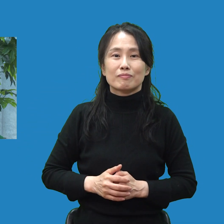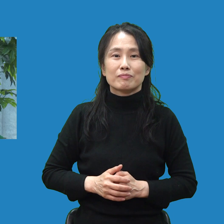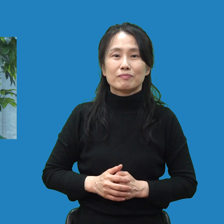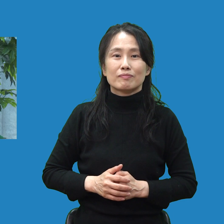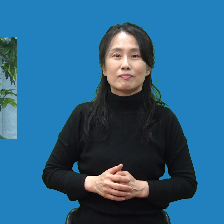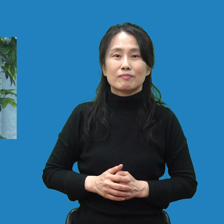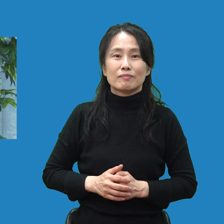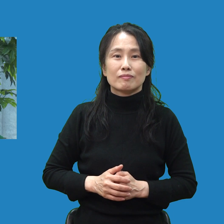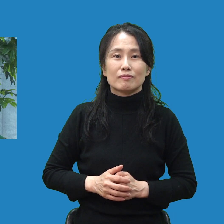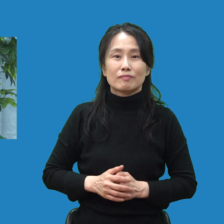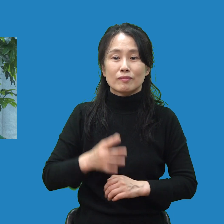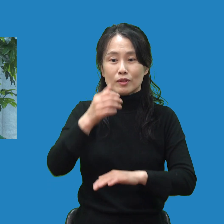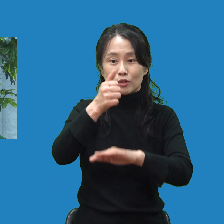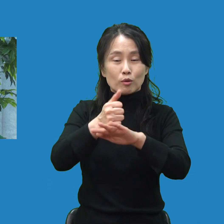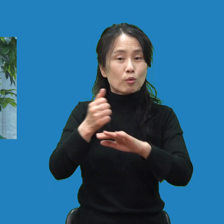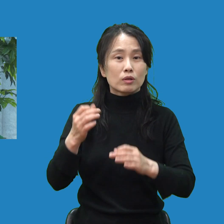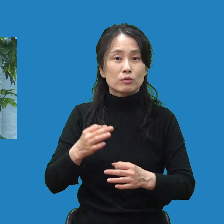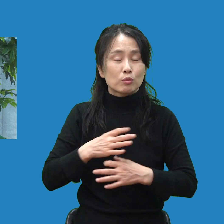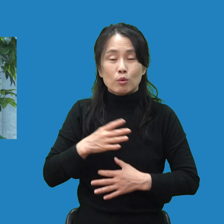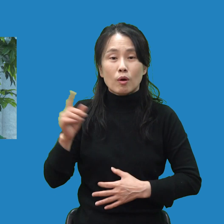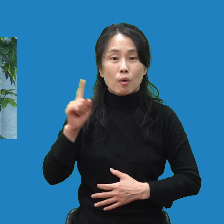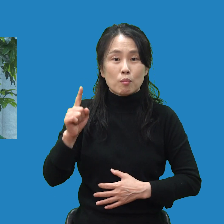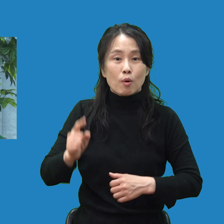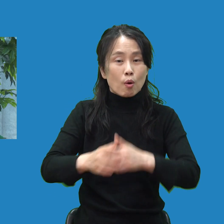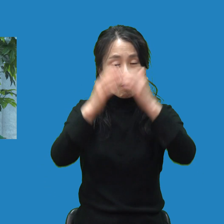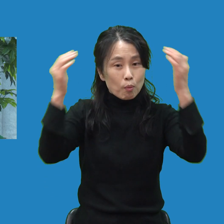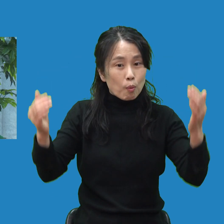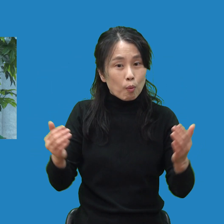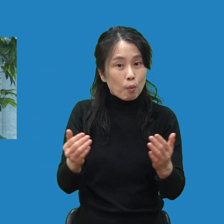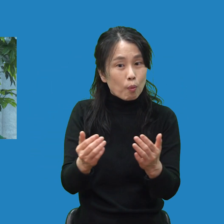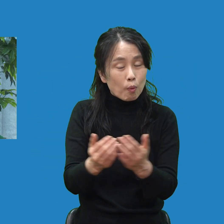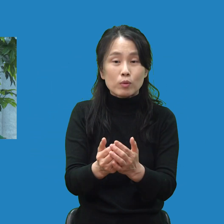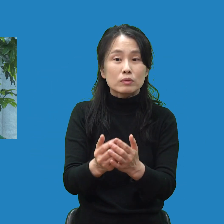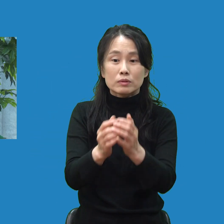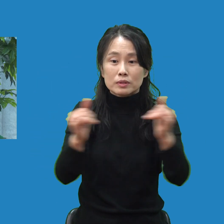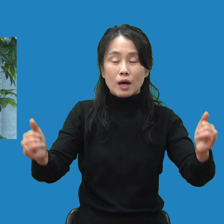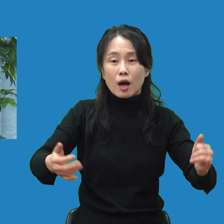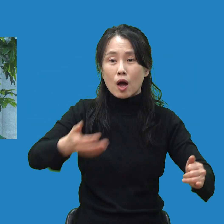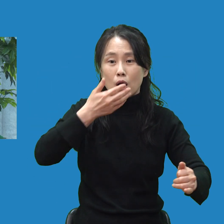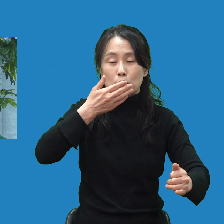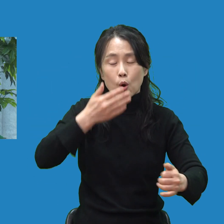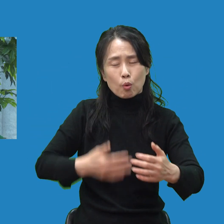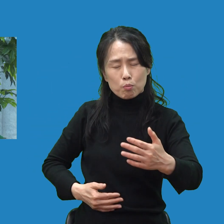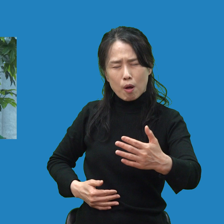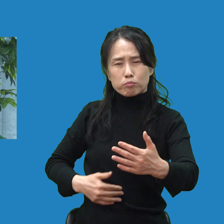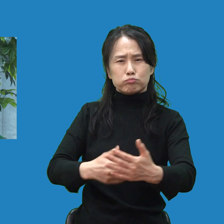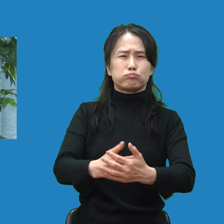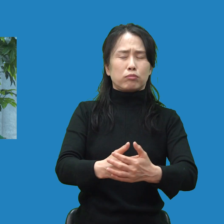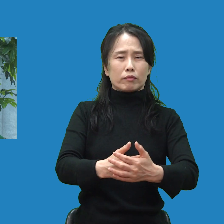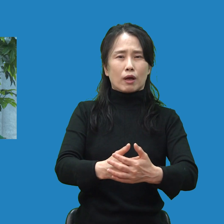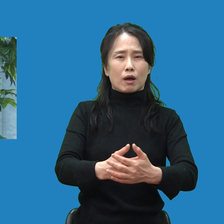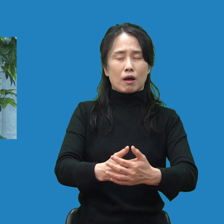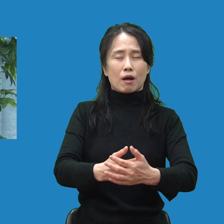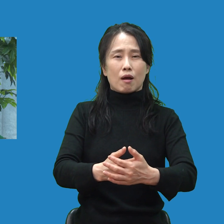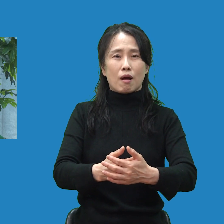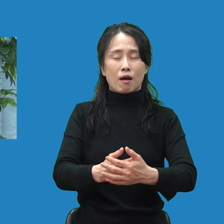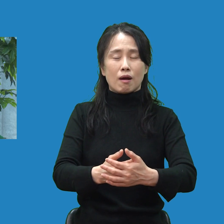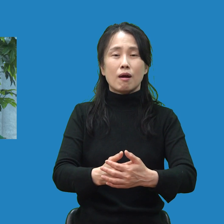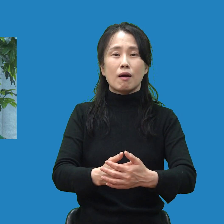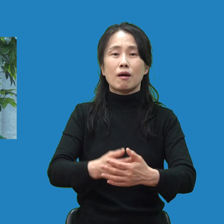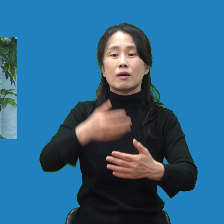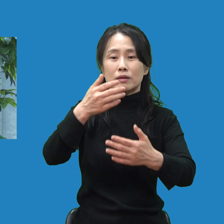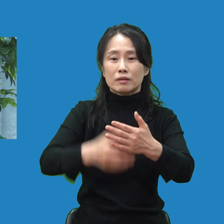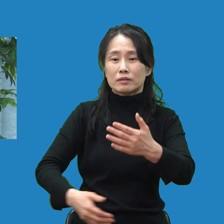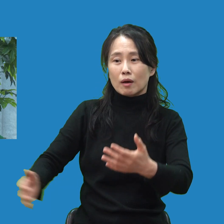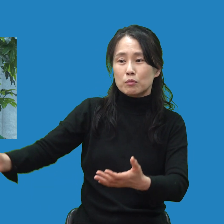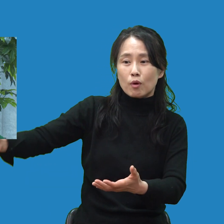결과가 놀라웠습니다. 모두 다 먹고 배가 불렀다. 그리고 남은